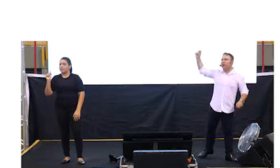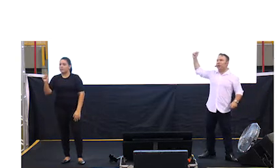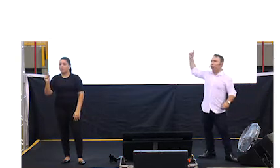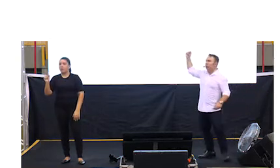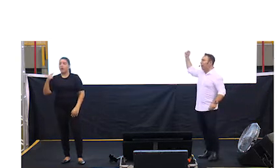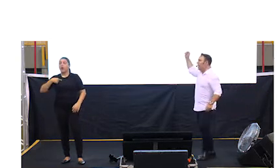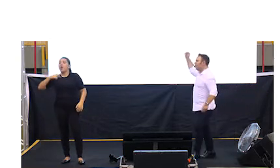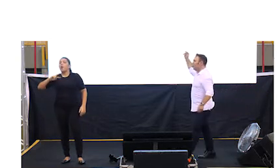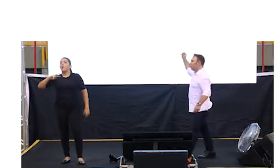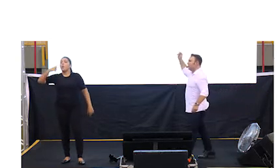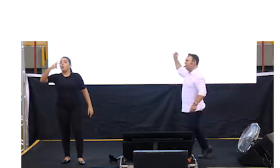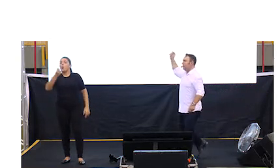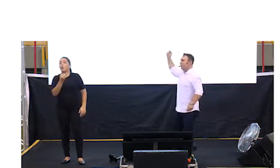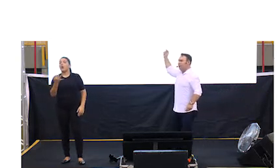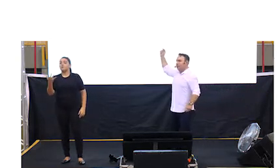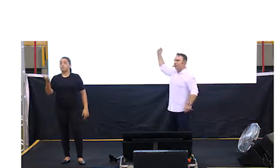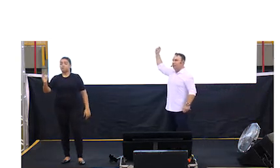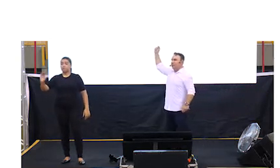quanto foi que eu lucrei?